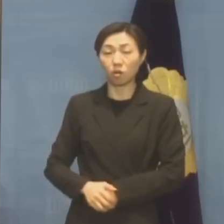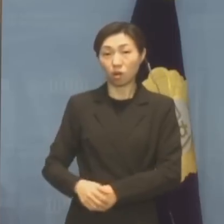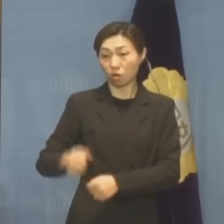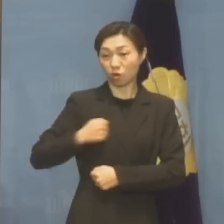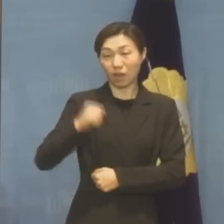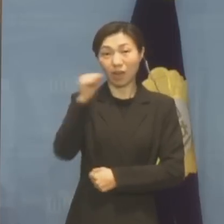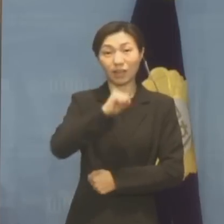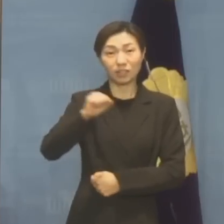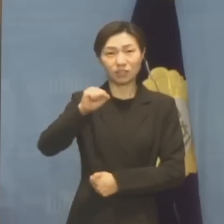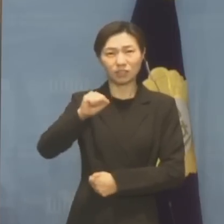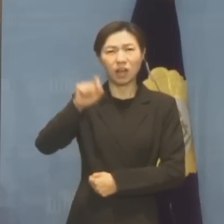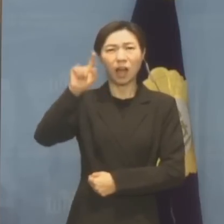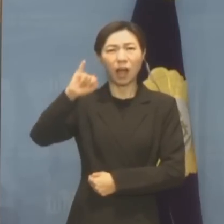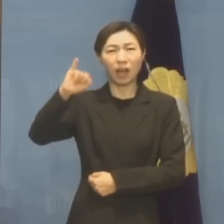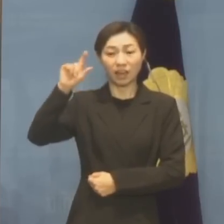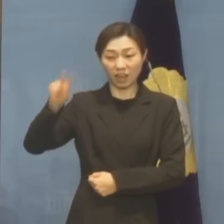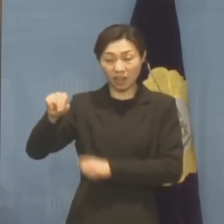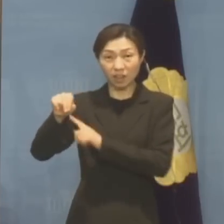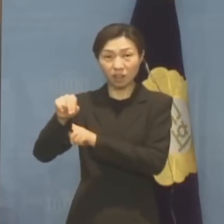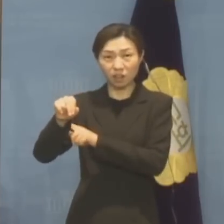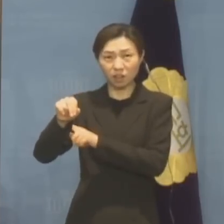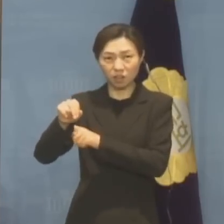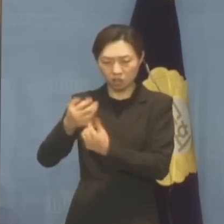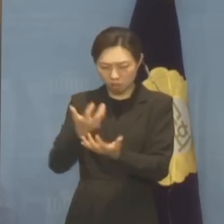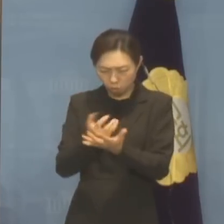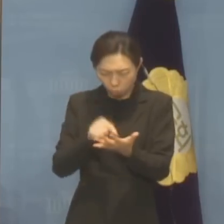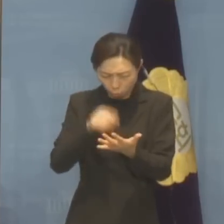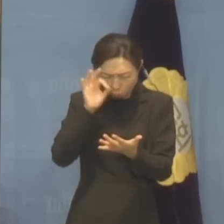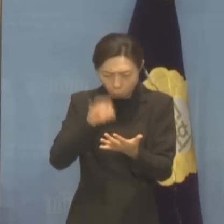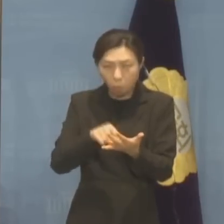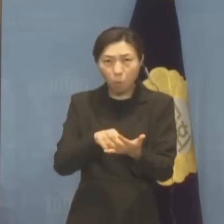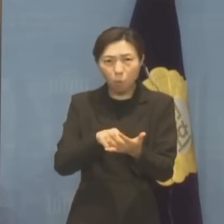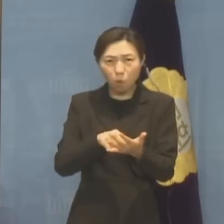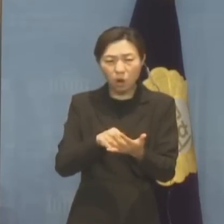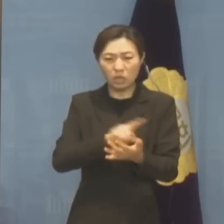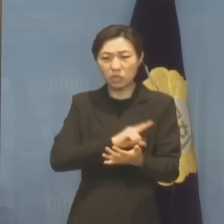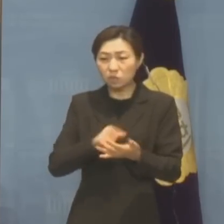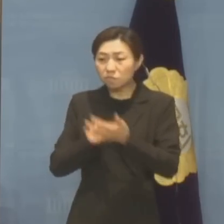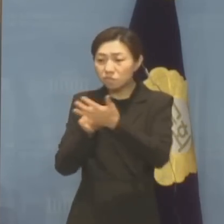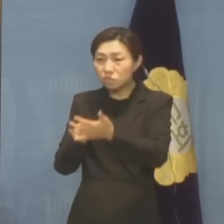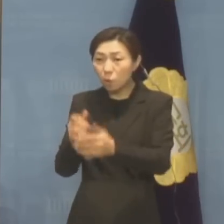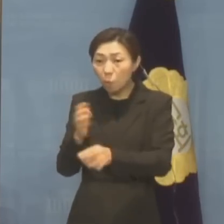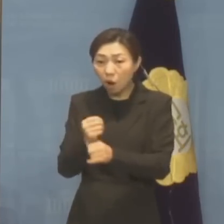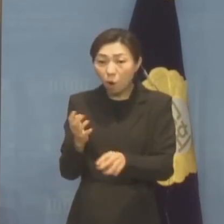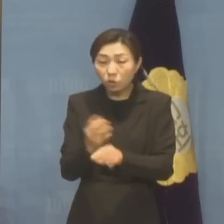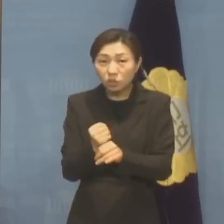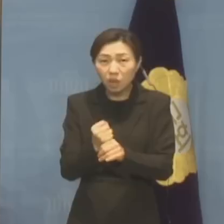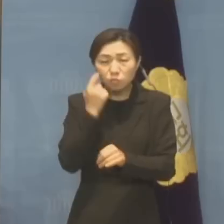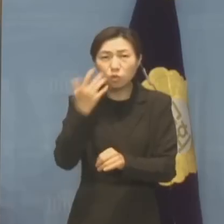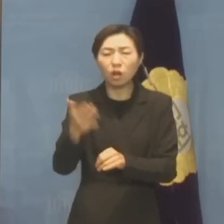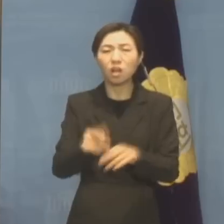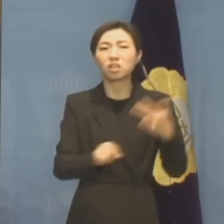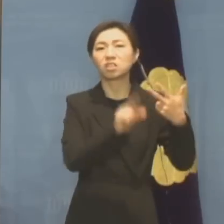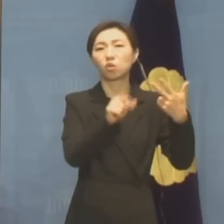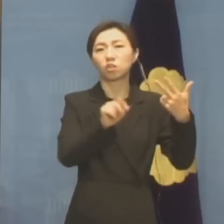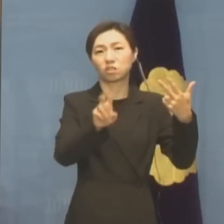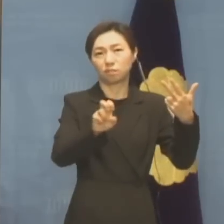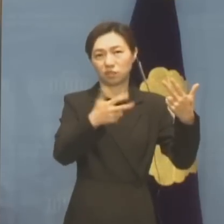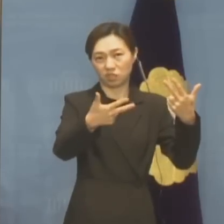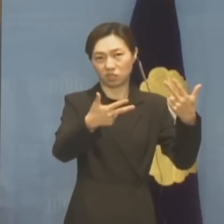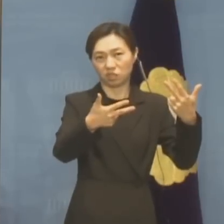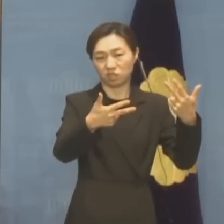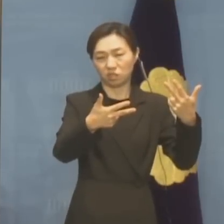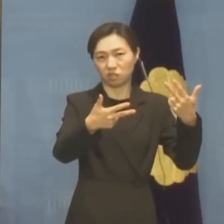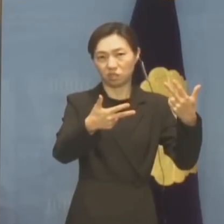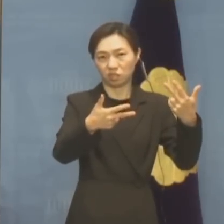인가 명부에 김 차장 이름이 처음 입력된 날짜를 물어보니 7월 27일 요청이 있었고 이틀